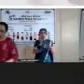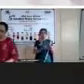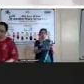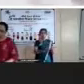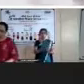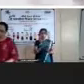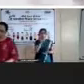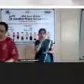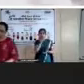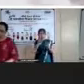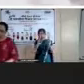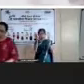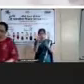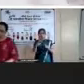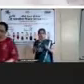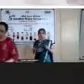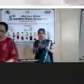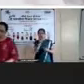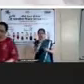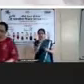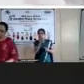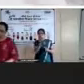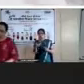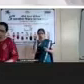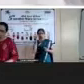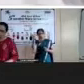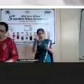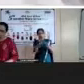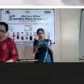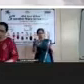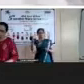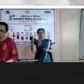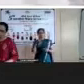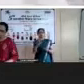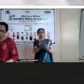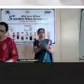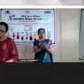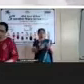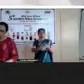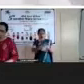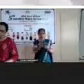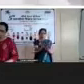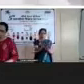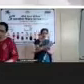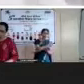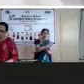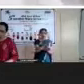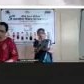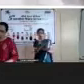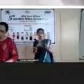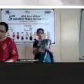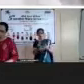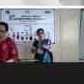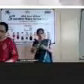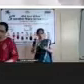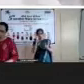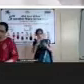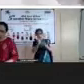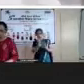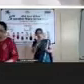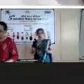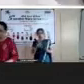नरेंद्र मोदी जी के नेतृत्व में कई प्रकार के राष्ट्रीय मिशन कार्यक्रमों को लागू और सफलता से संचालित किया जा रहा है और देश के नागरिक